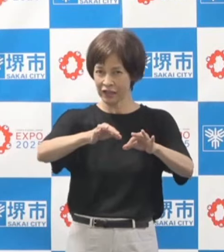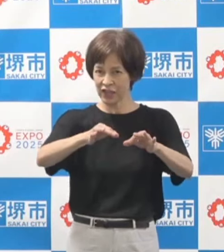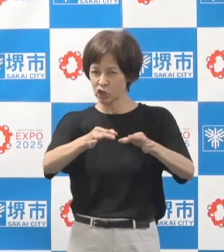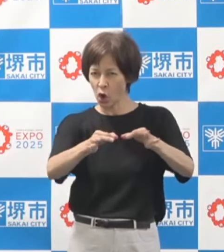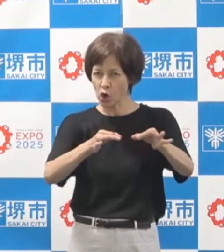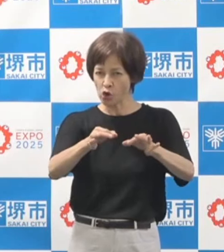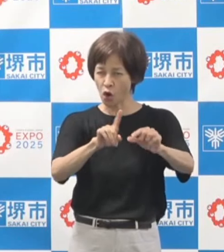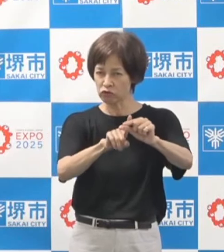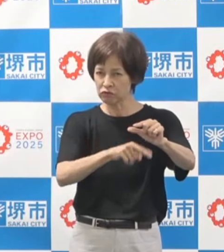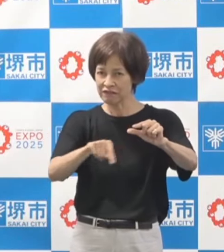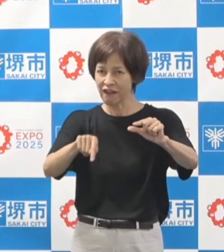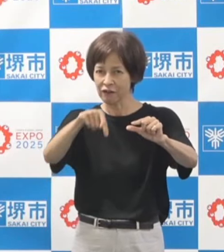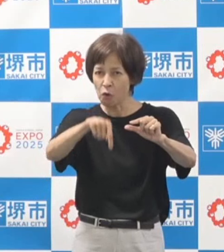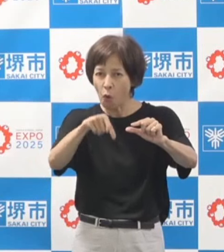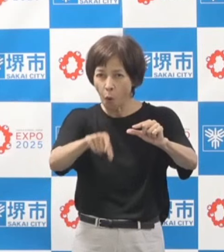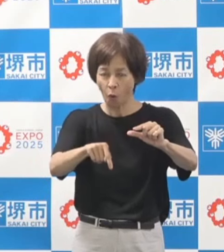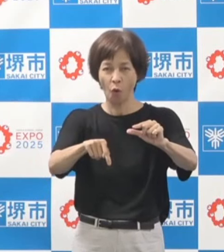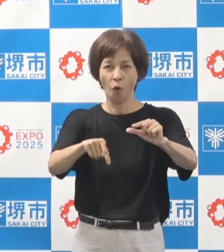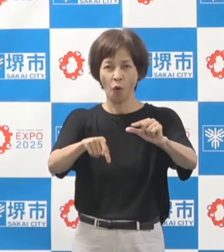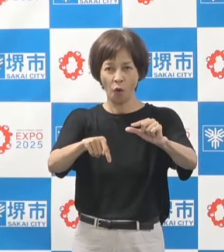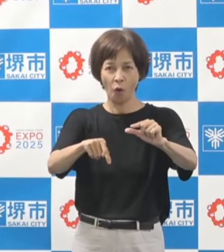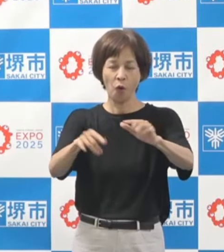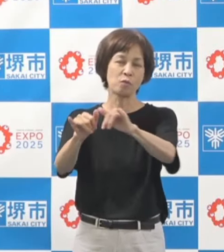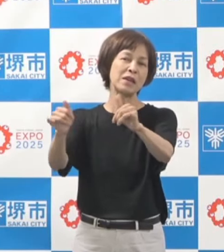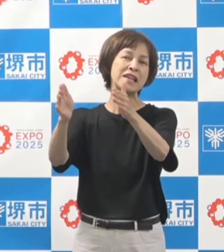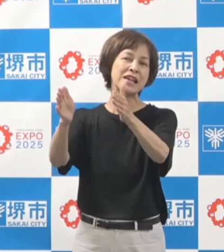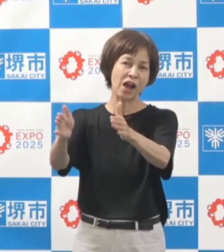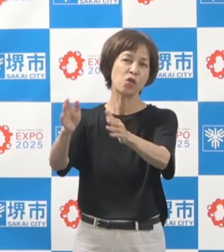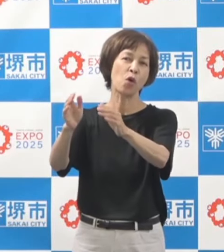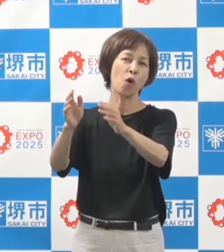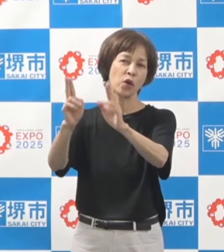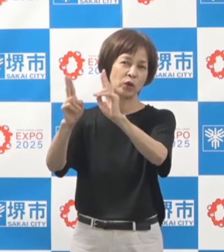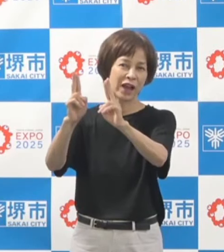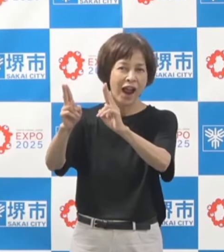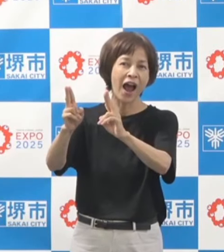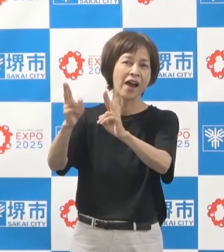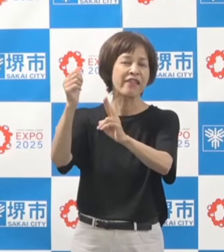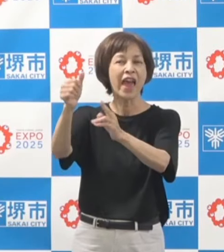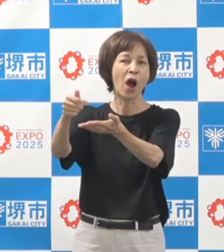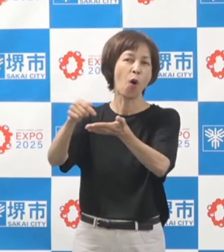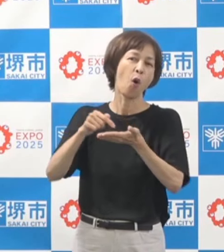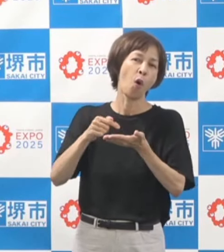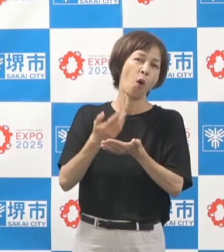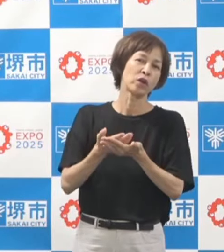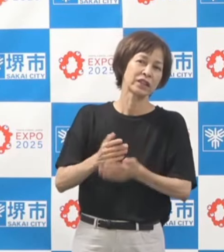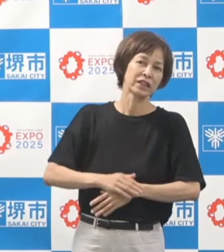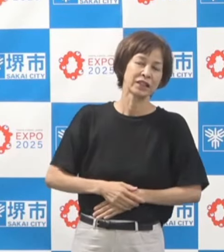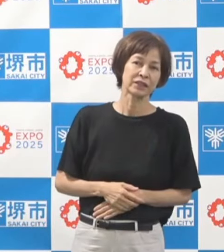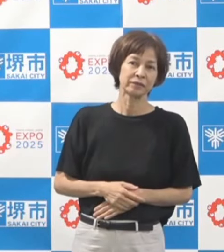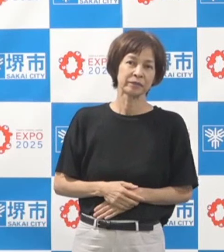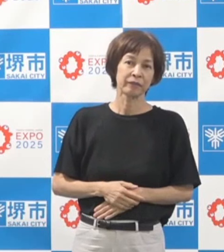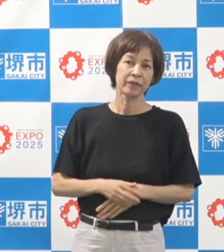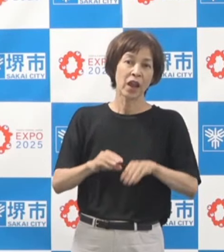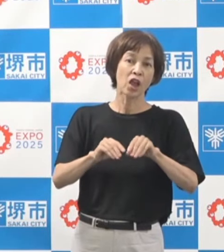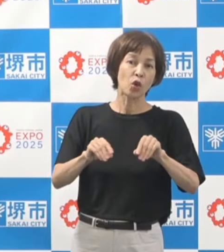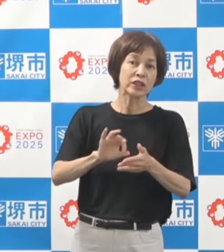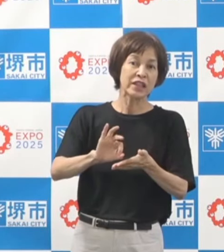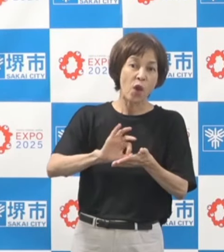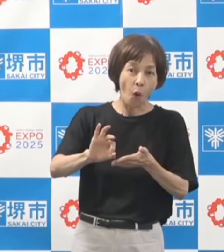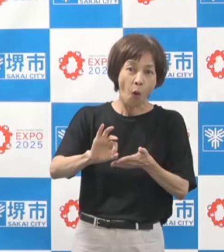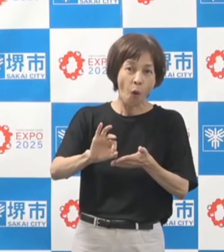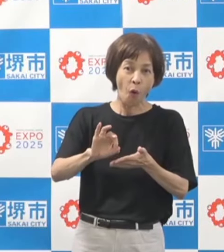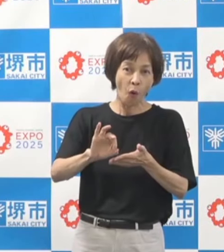中心である場所を活用しながら民間業者の皆様からさまざま提案をいただきたいと考えております。 土地利用に関しては当然その地権